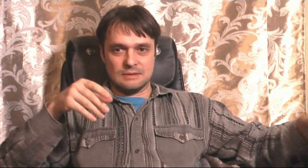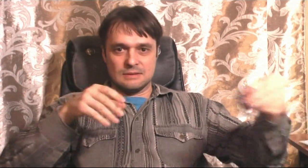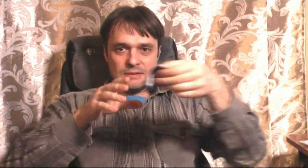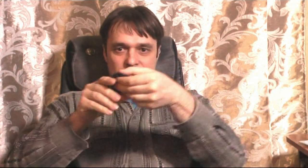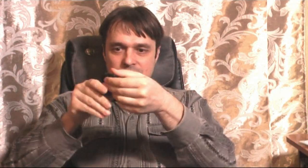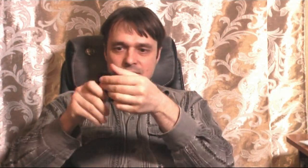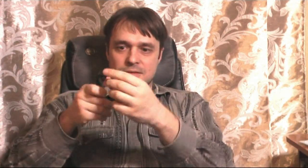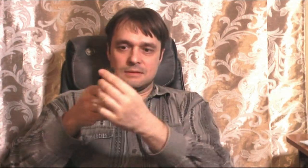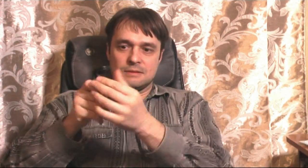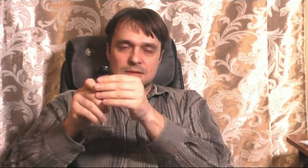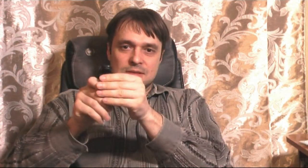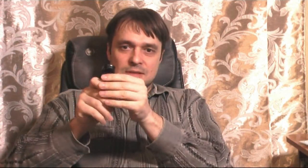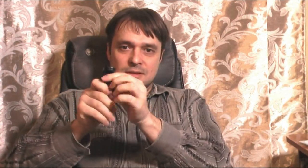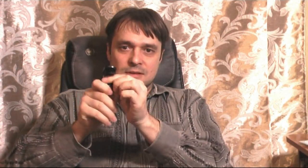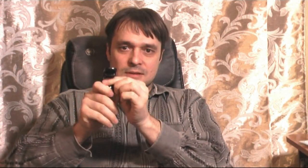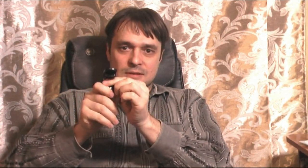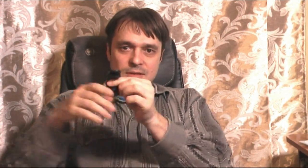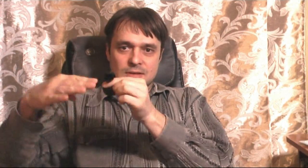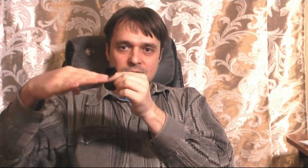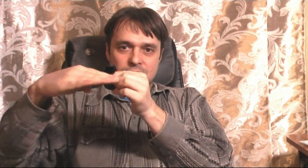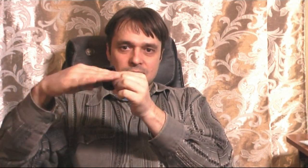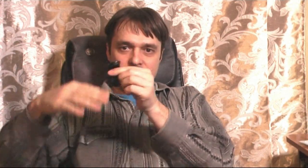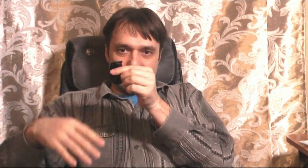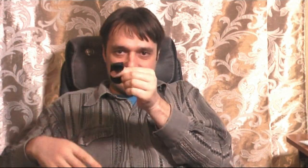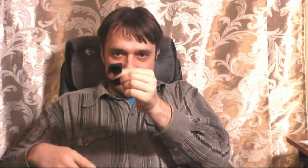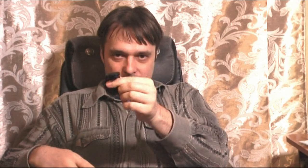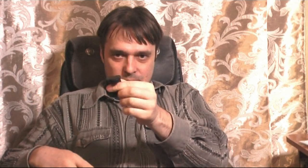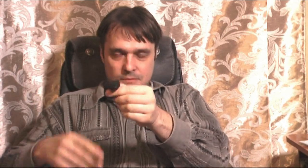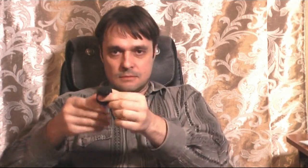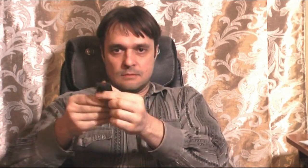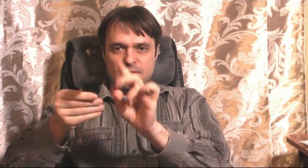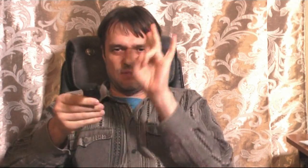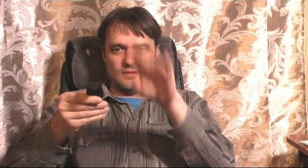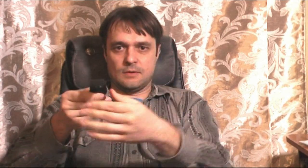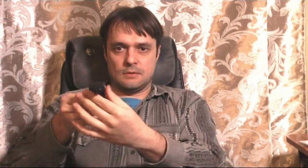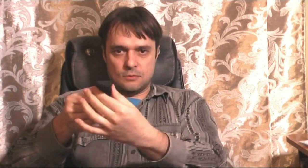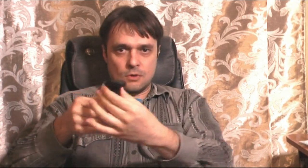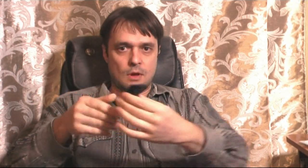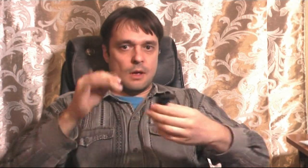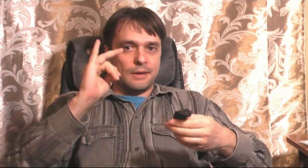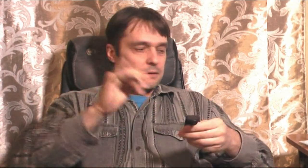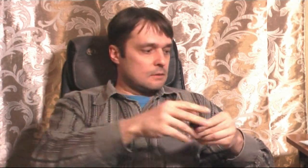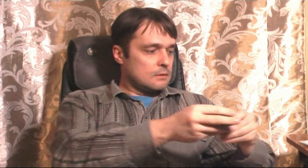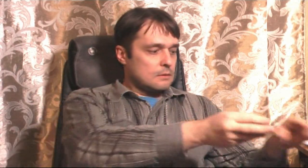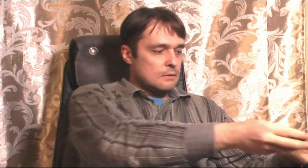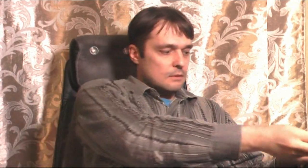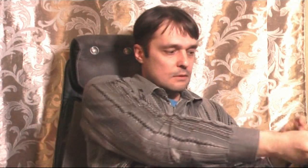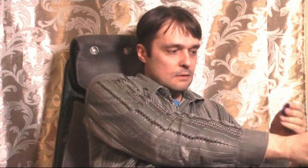прошлого сезона, обладательница малого хрустального глобуса, одна из главных претенденток на олимпийскую медаль, Лора